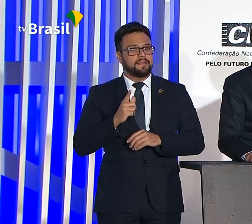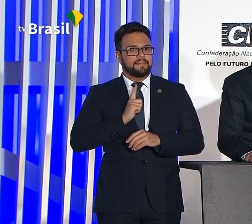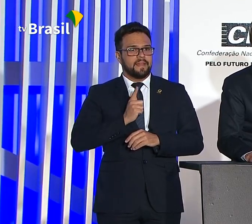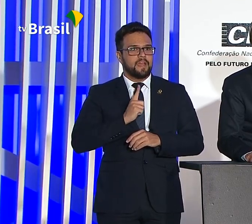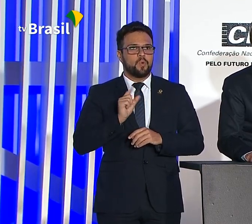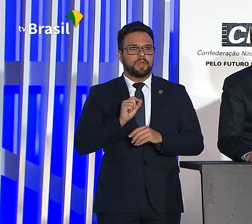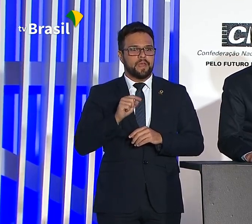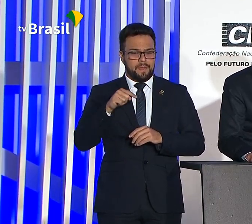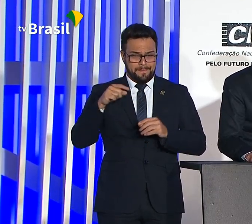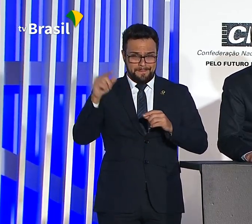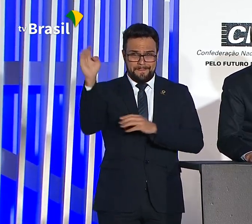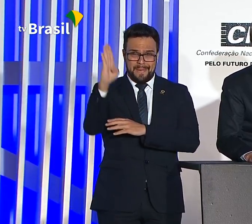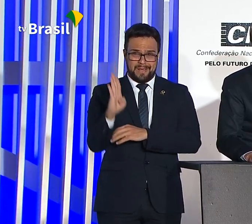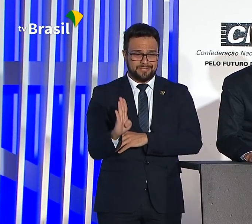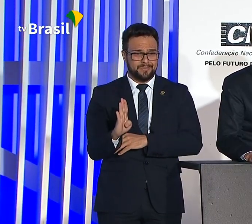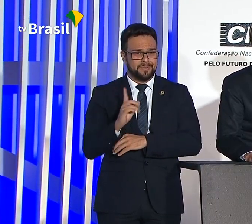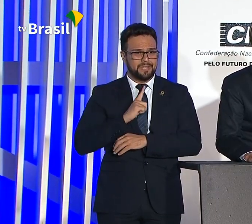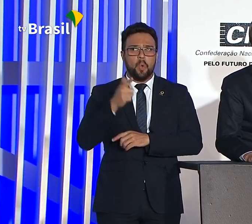tem